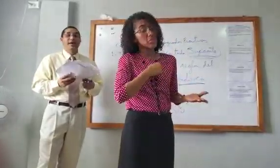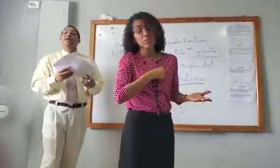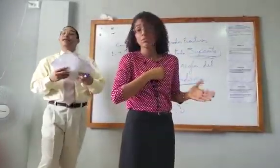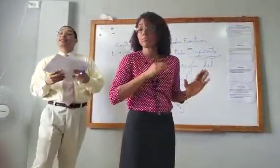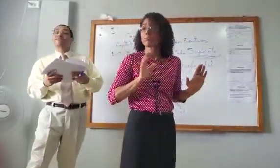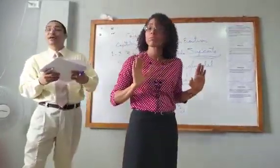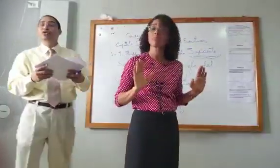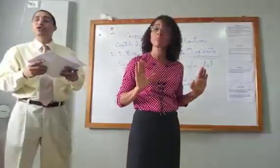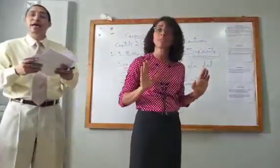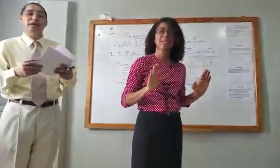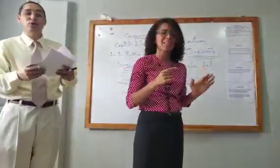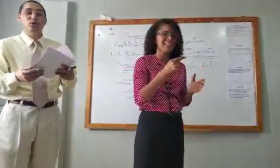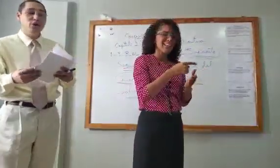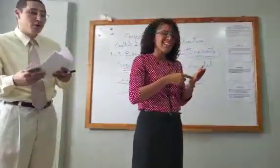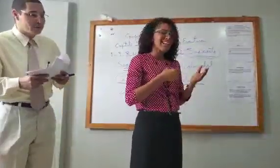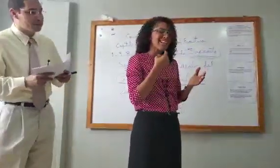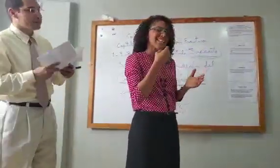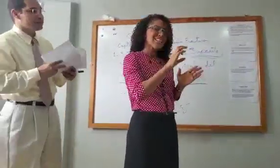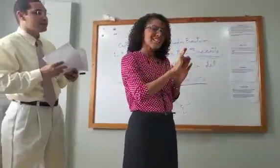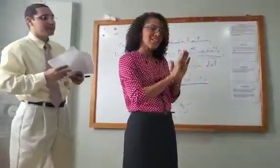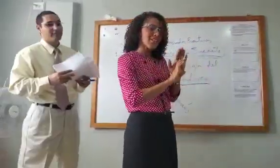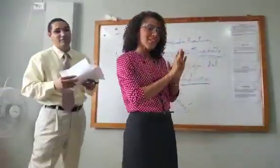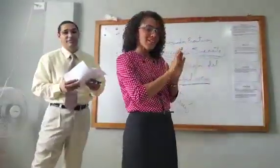¿Qué dice Efesios 6.1?